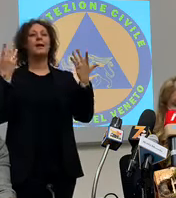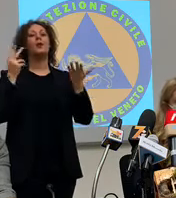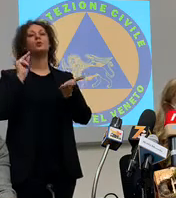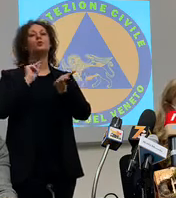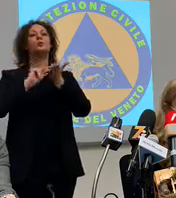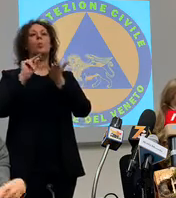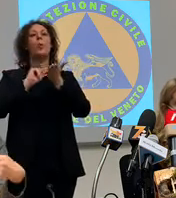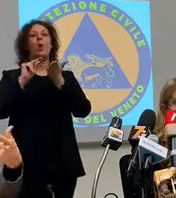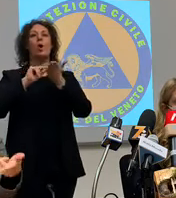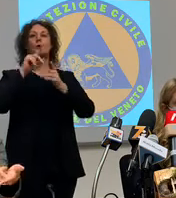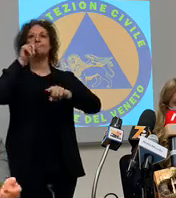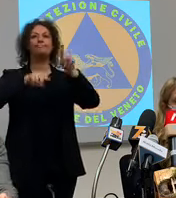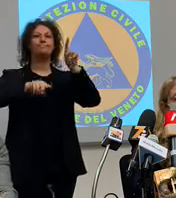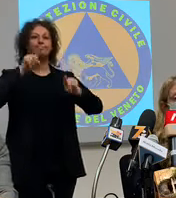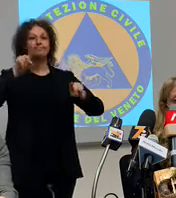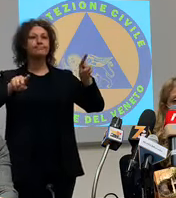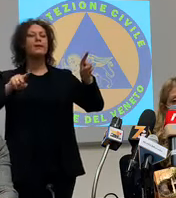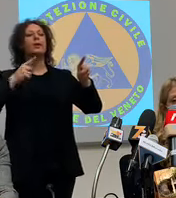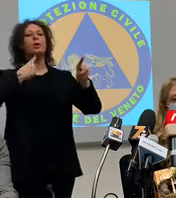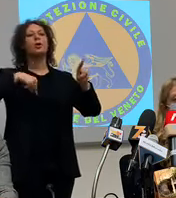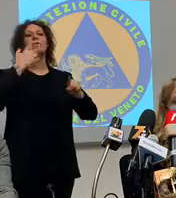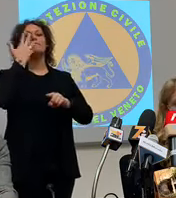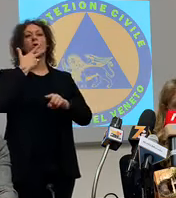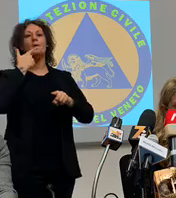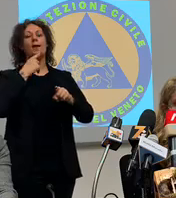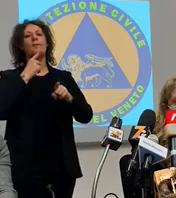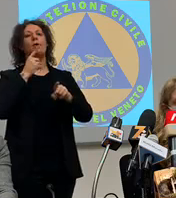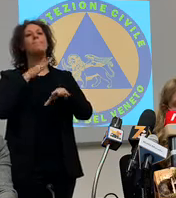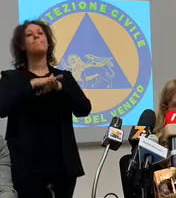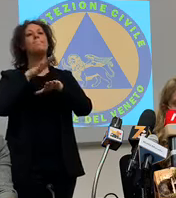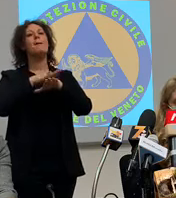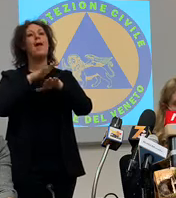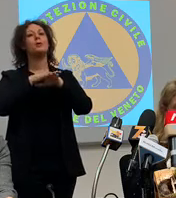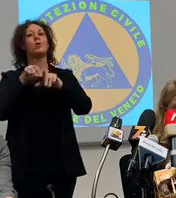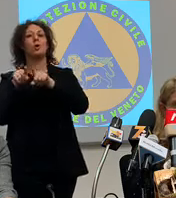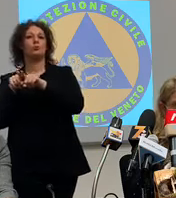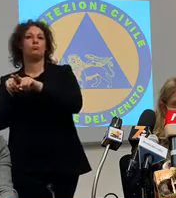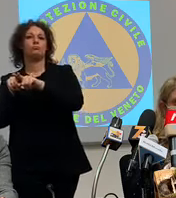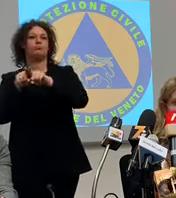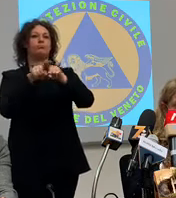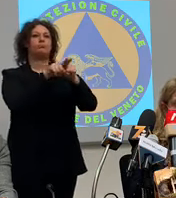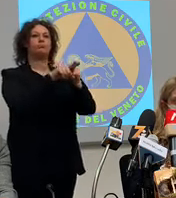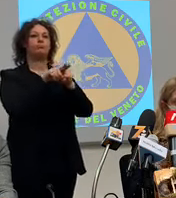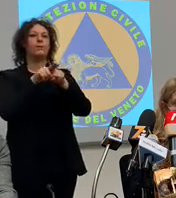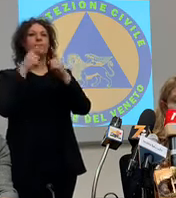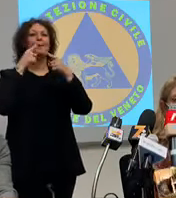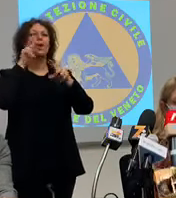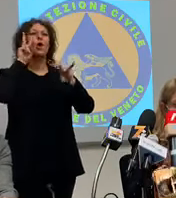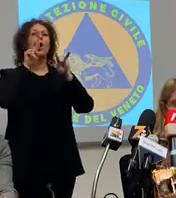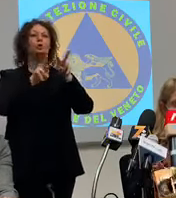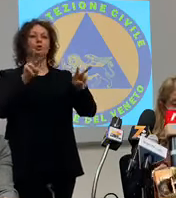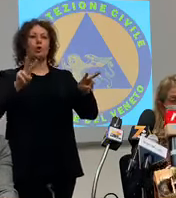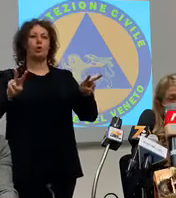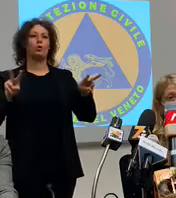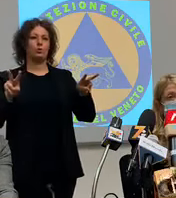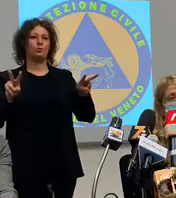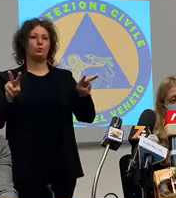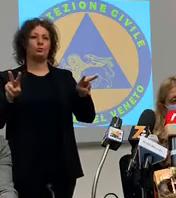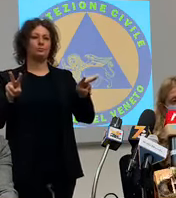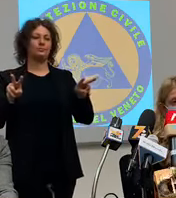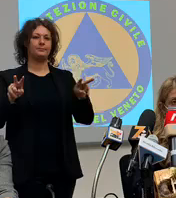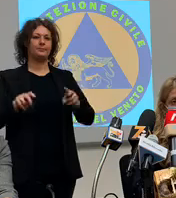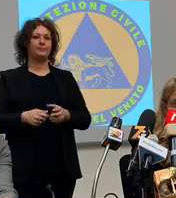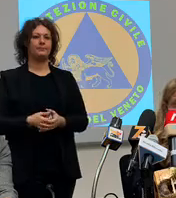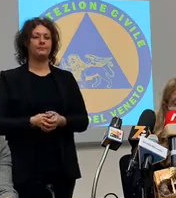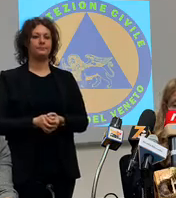e quindi stiamo studiando delle modalità per rendere sostenibile il controllo più marcato più appropriato per